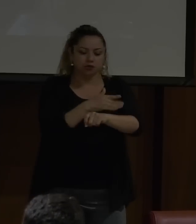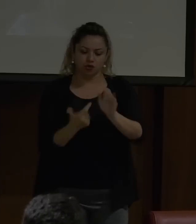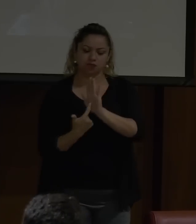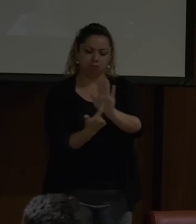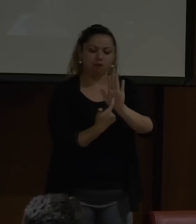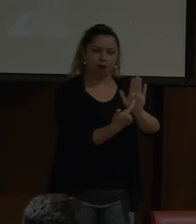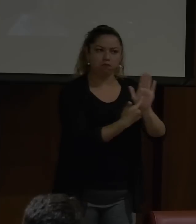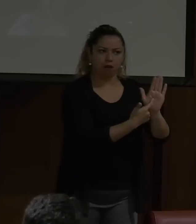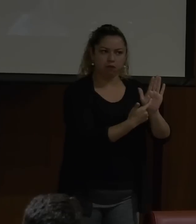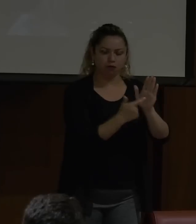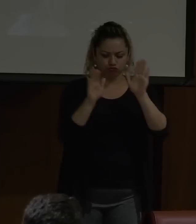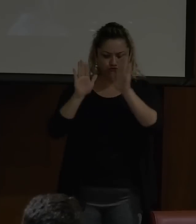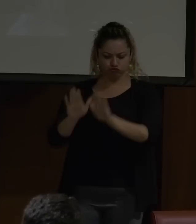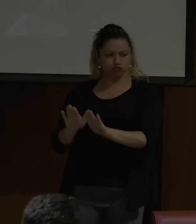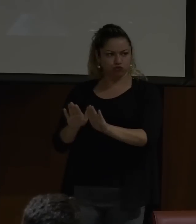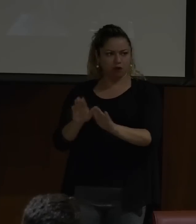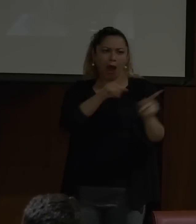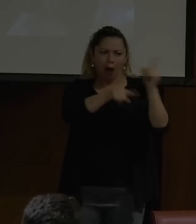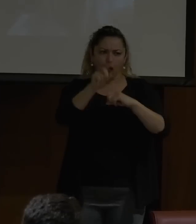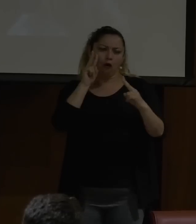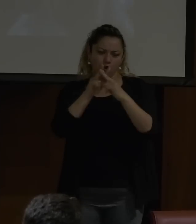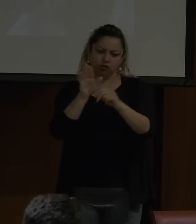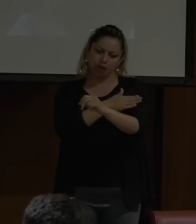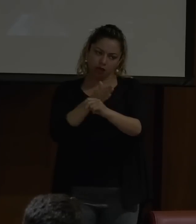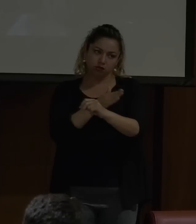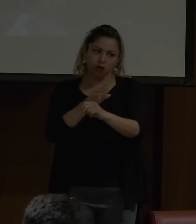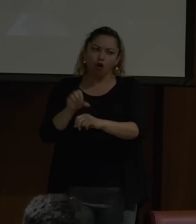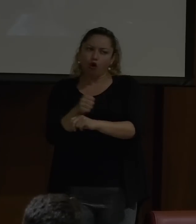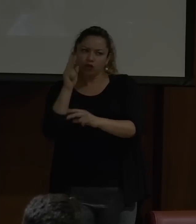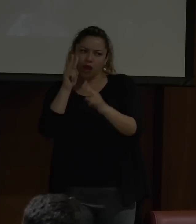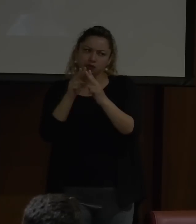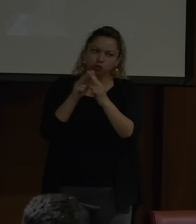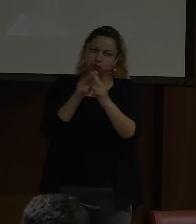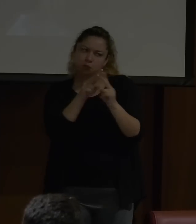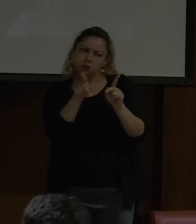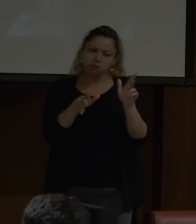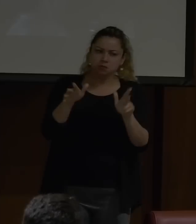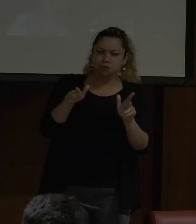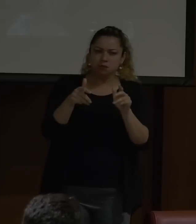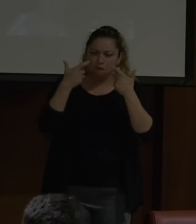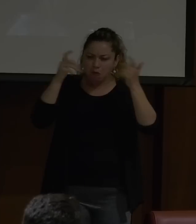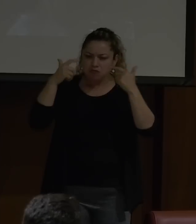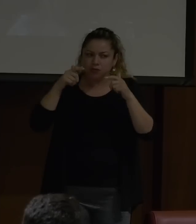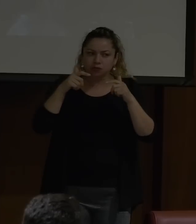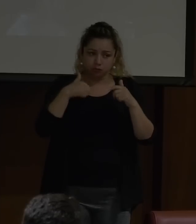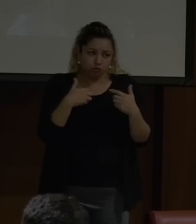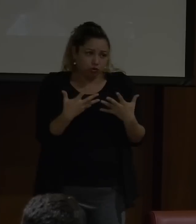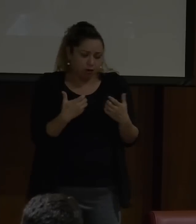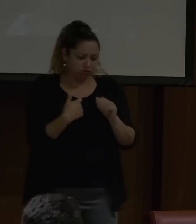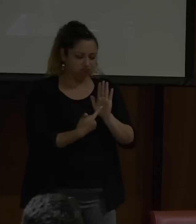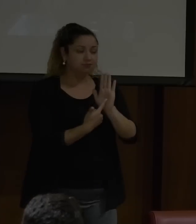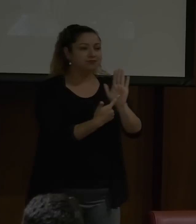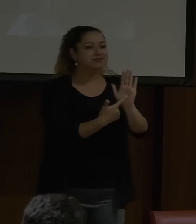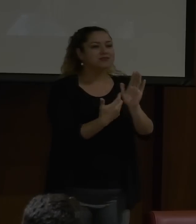son inéditas, no todas son las más conocidas, hay otras que son mucho más conocidas, pero precisamente lo hice por eso,